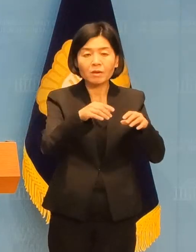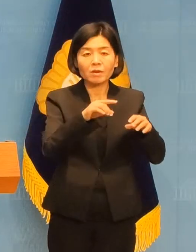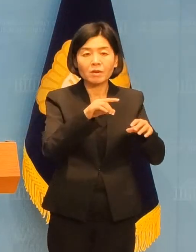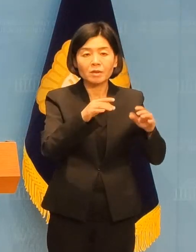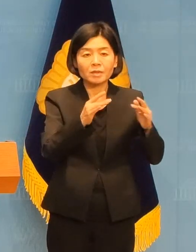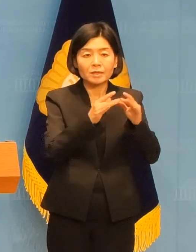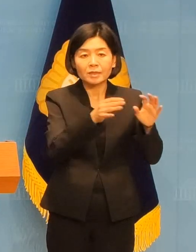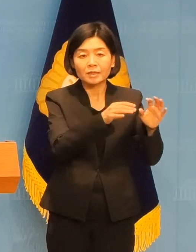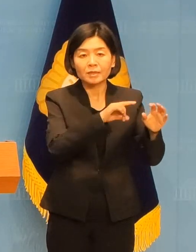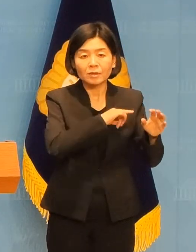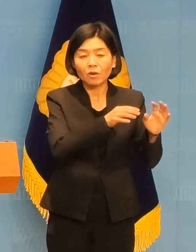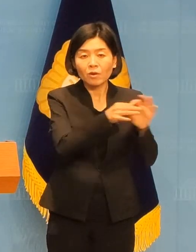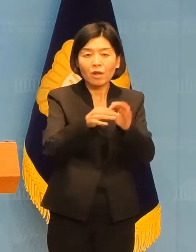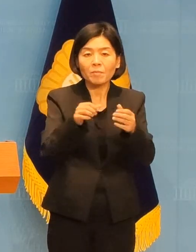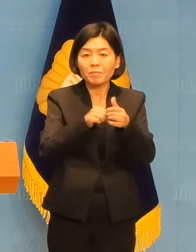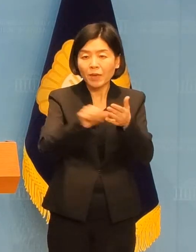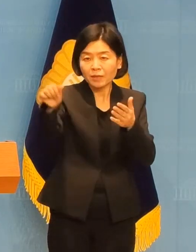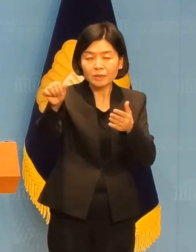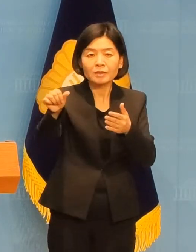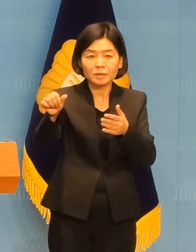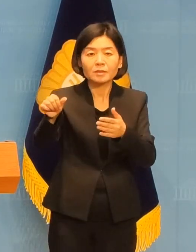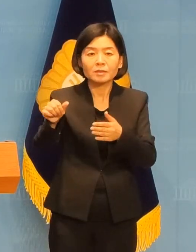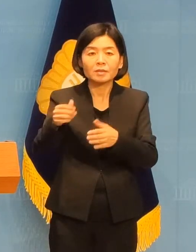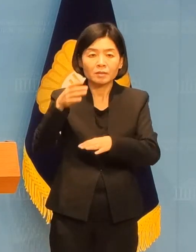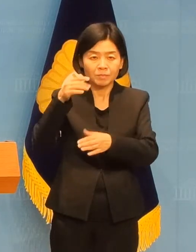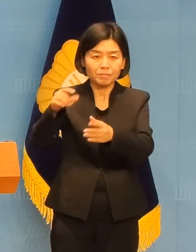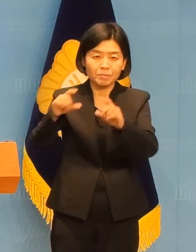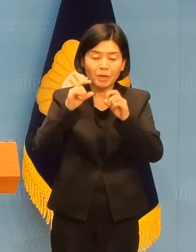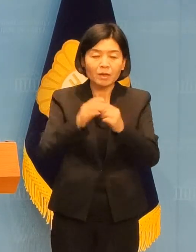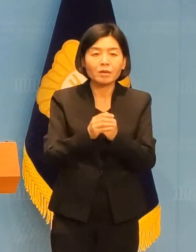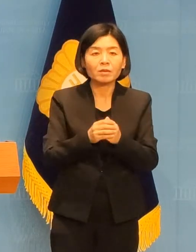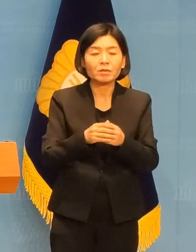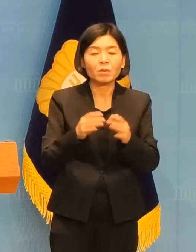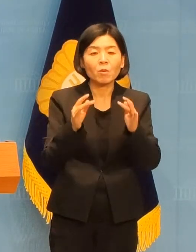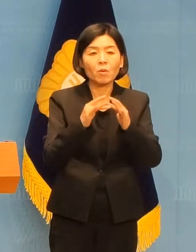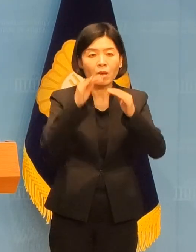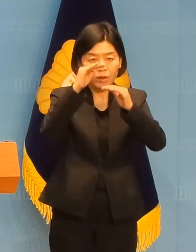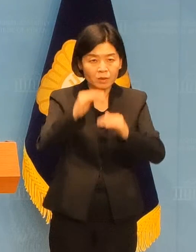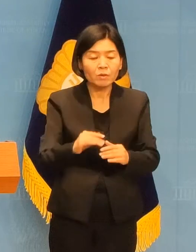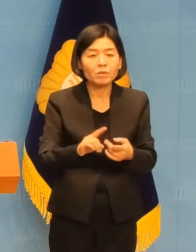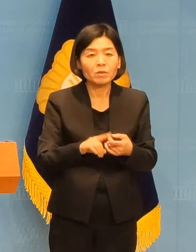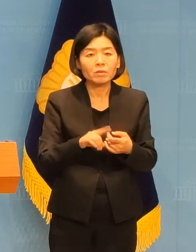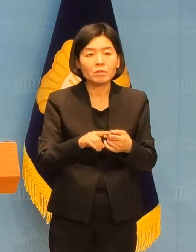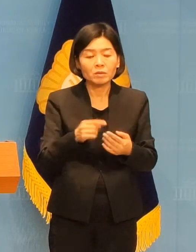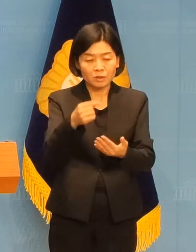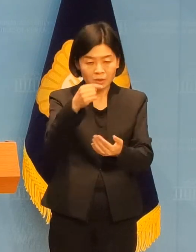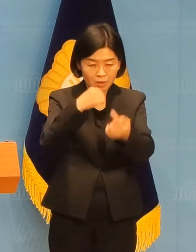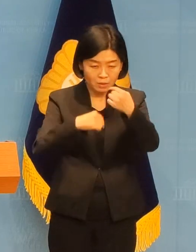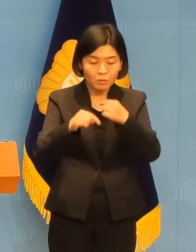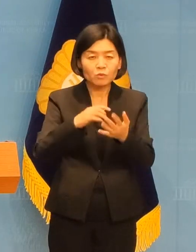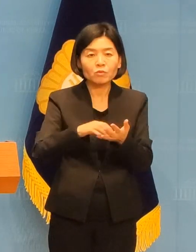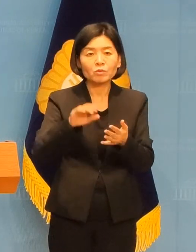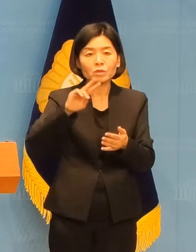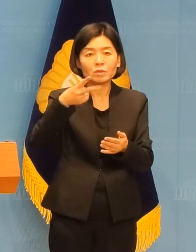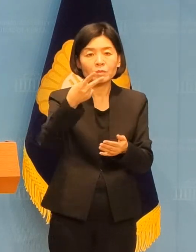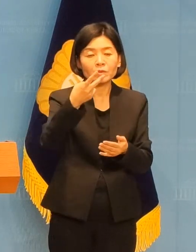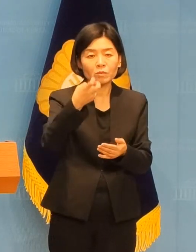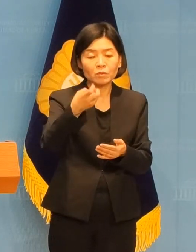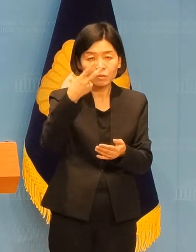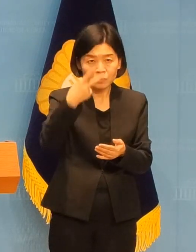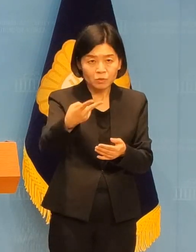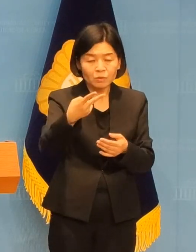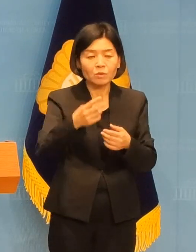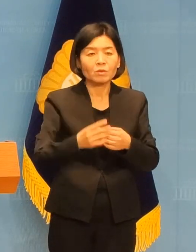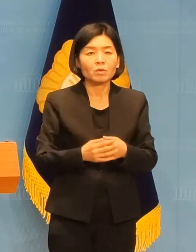조치 결과를 통보받았음을 보고드립니다. 온라인 대응 보고입니다. 한 주간 온라인 부분 제보 건수는 총